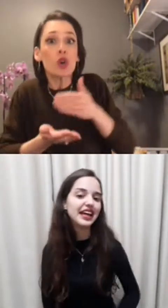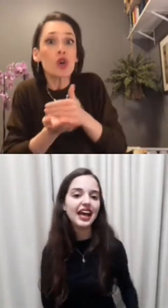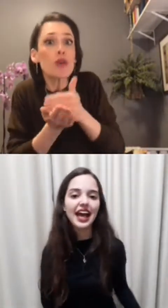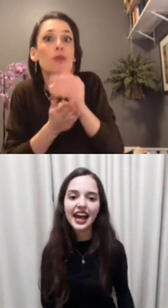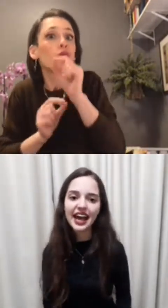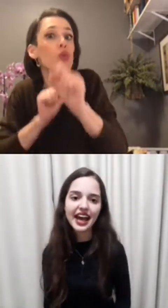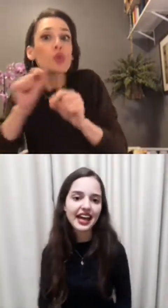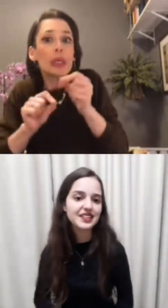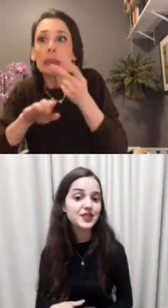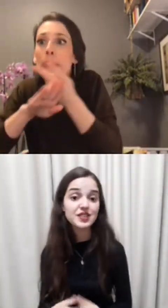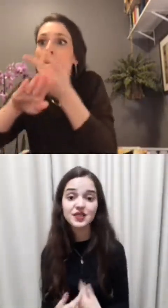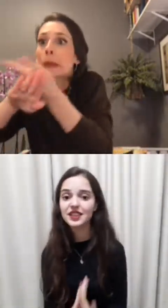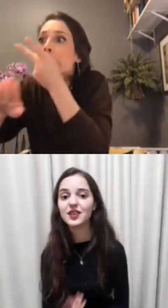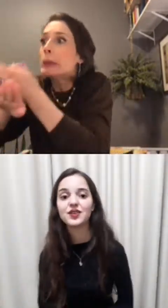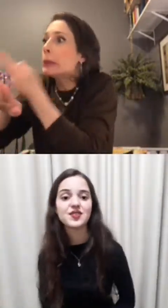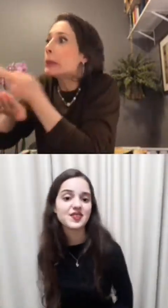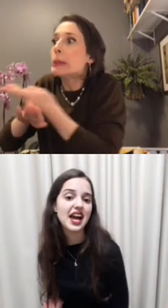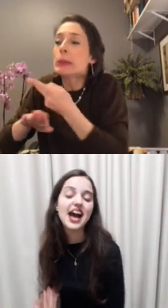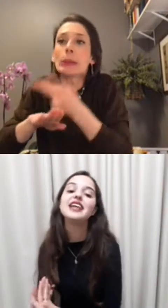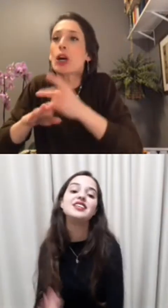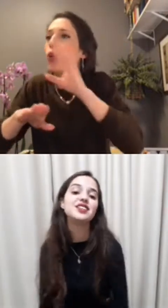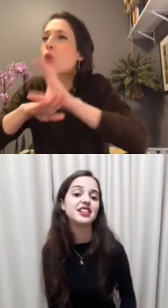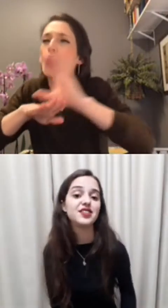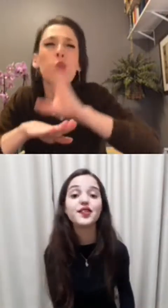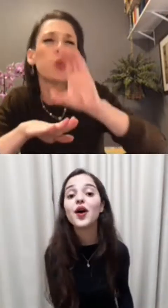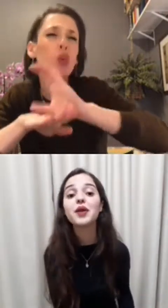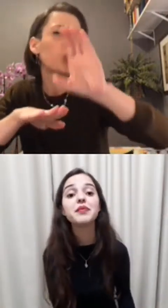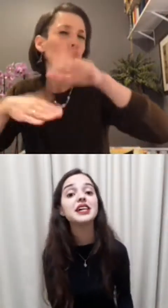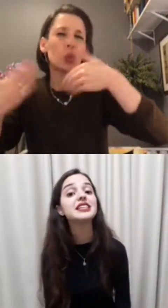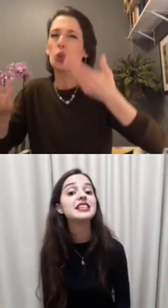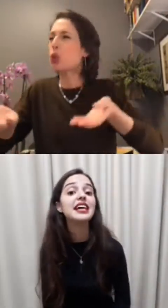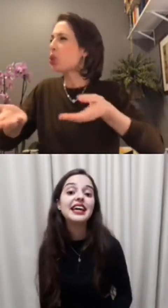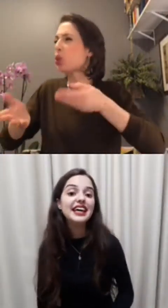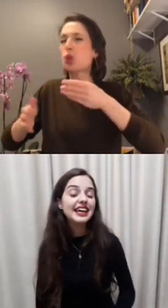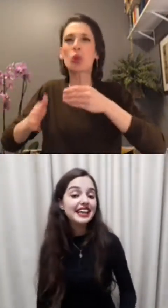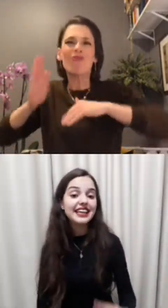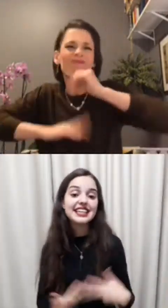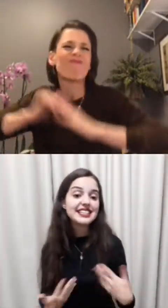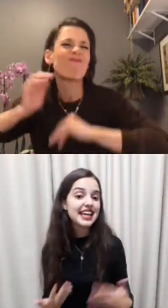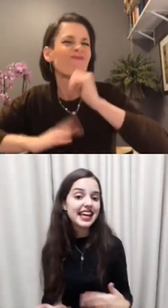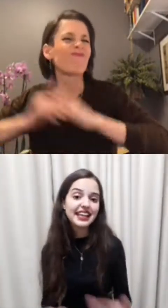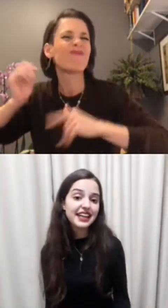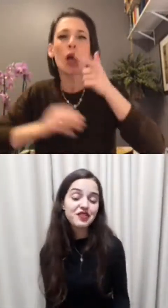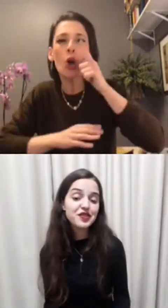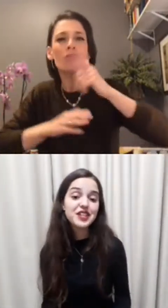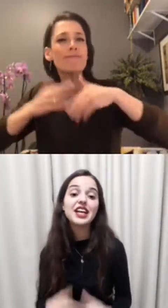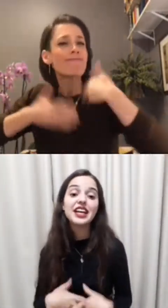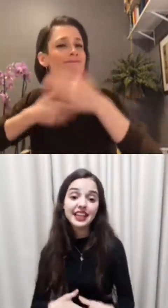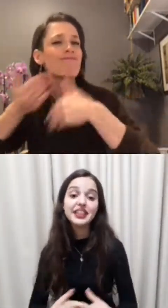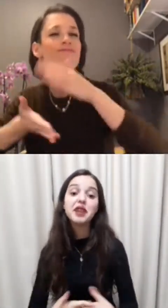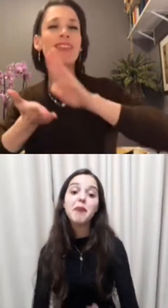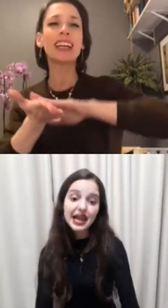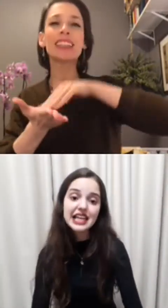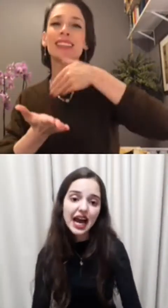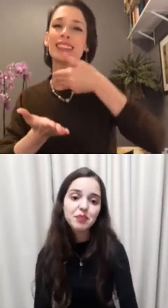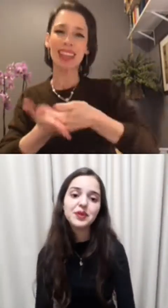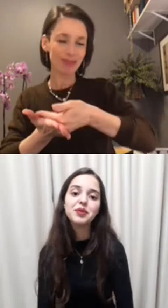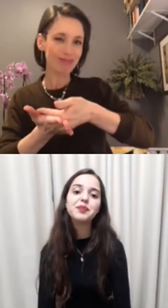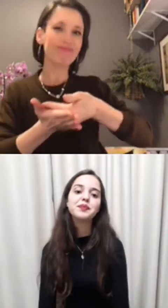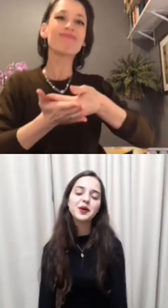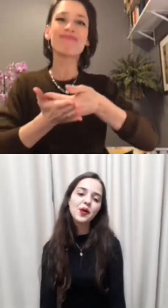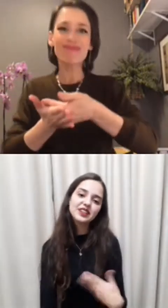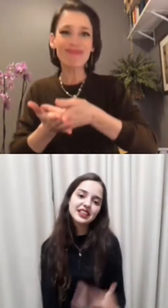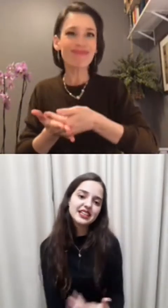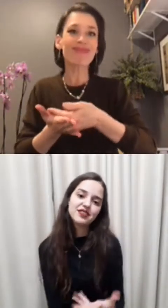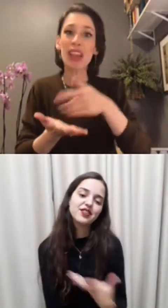fui estudando em outros lugares, de outras formas. E assim eu fui adquirindo ainda mais rápido